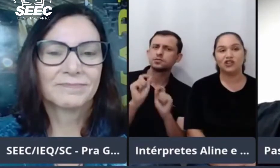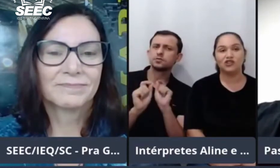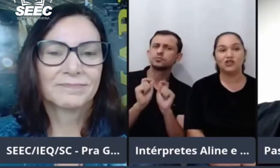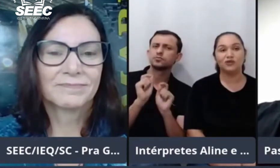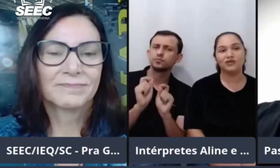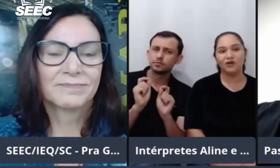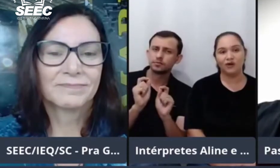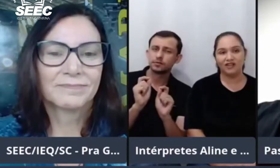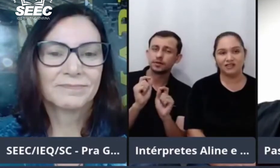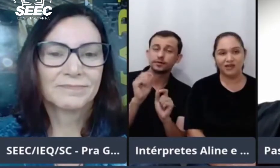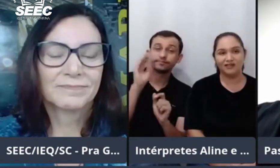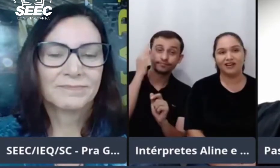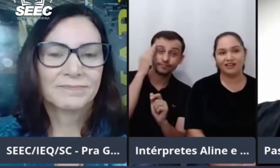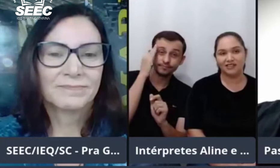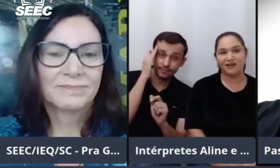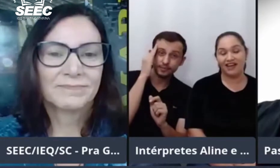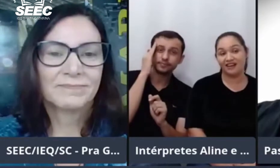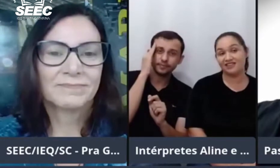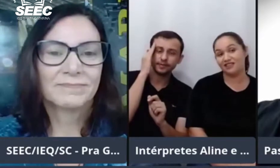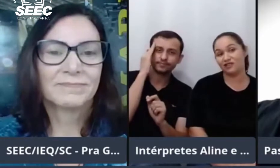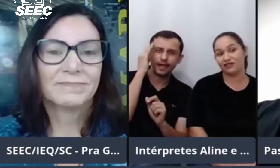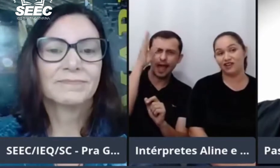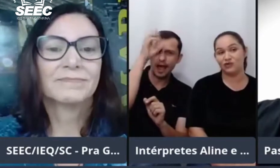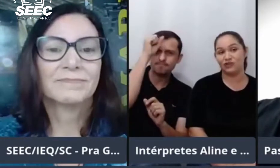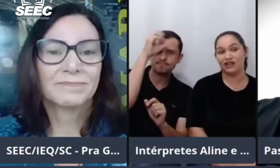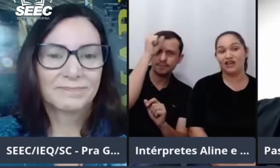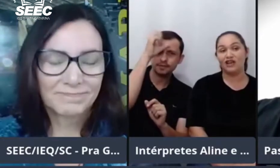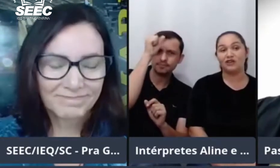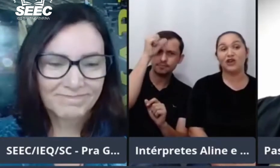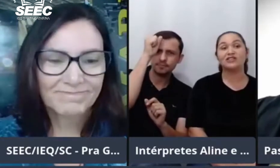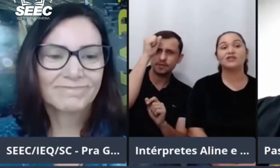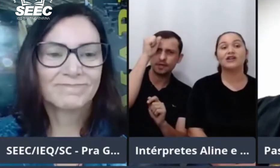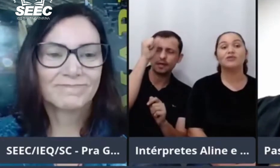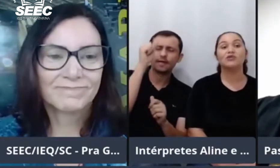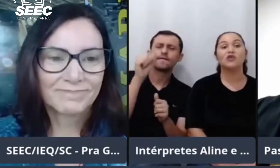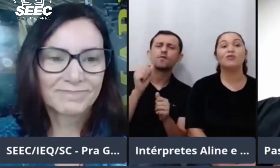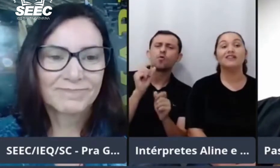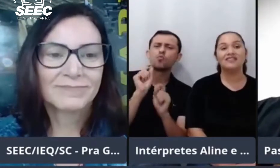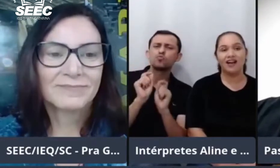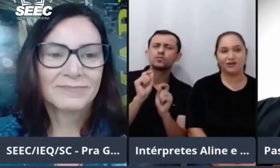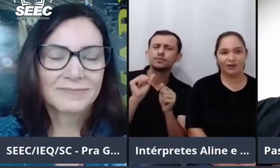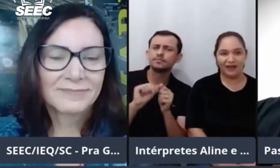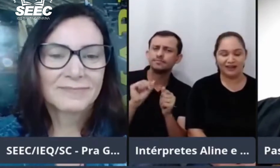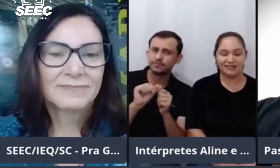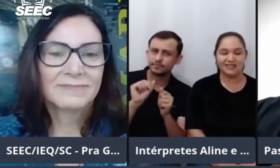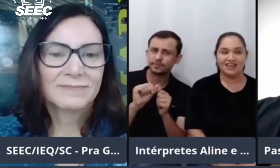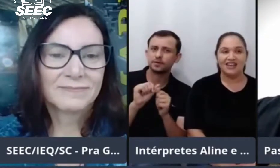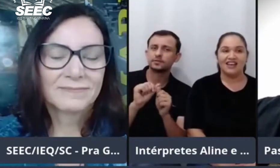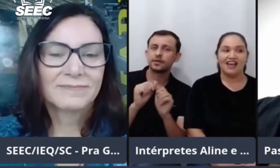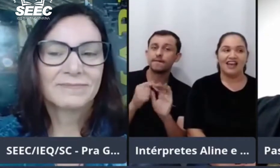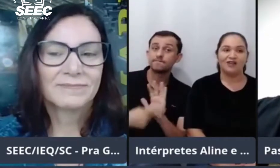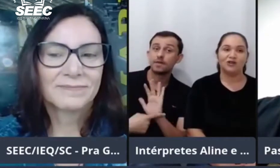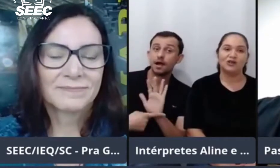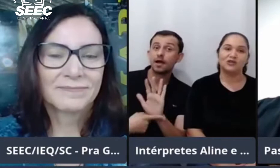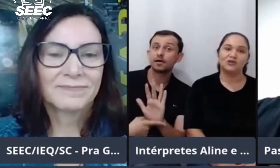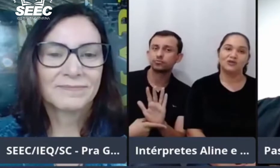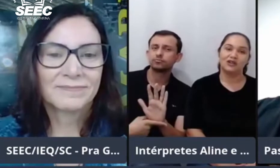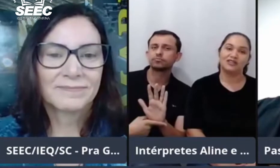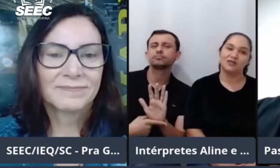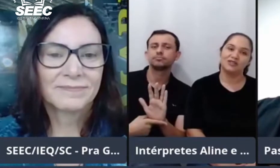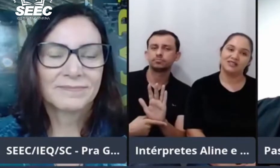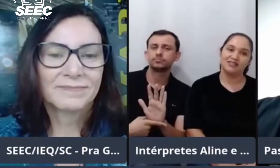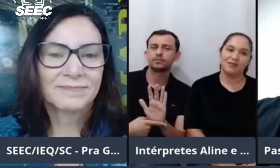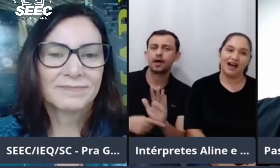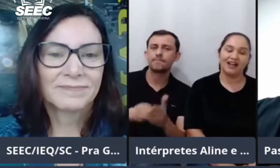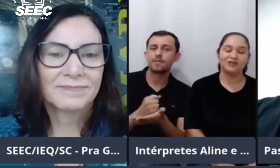porque a gente não tem o conhecimento em relação a elas, e isso faz com que nós não sabemos como lidar com elas.